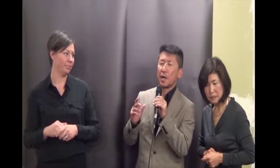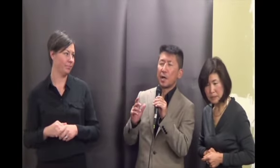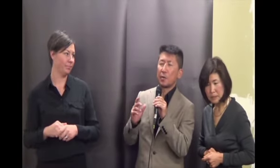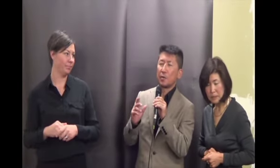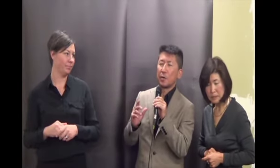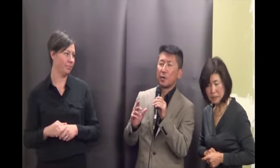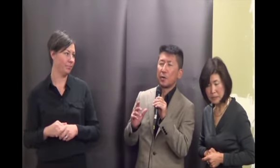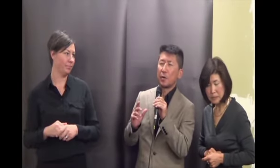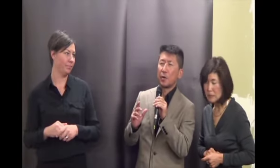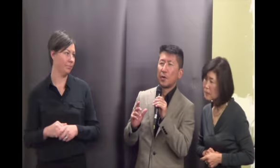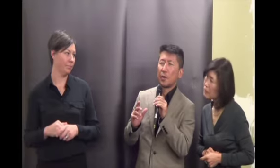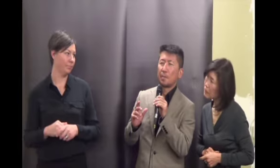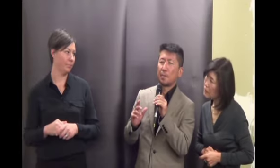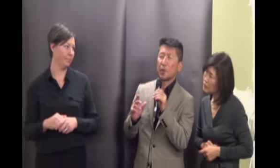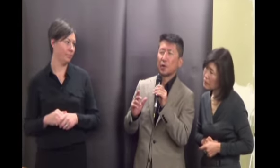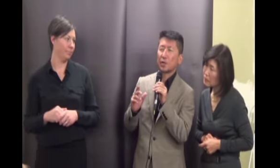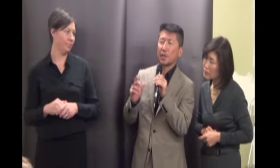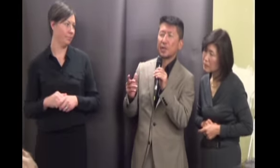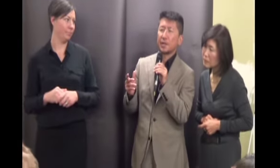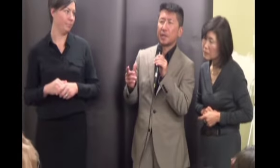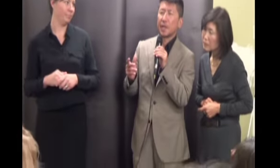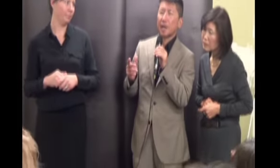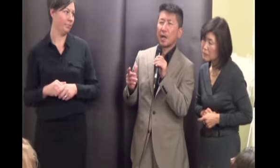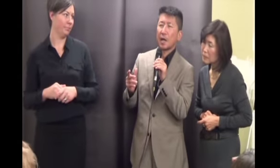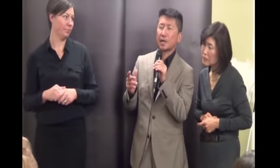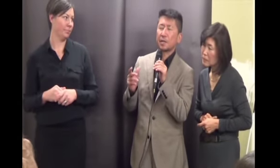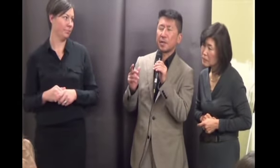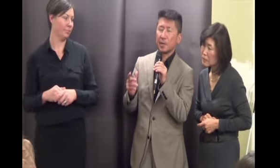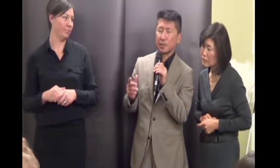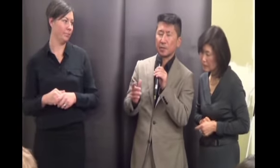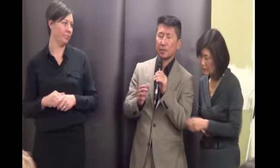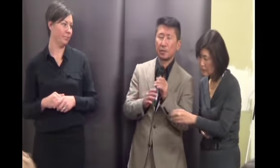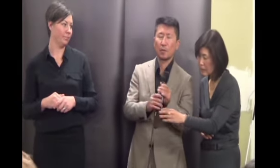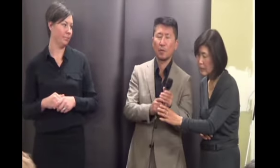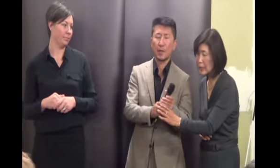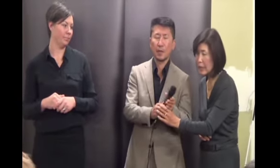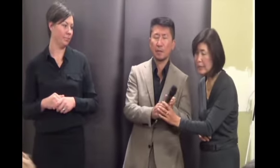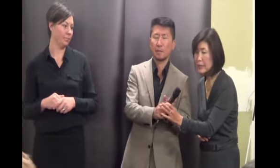インタープリターガイドを放浪者に派遣しています。